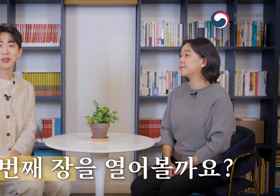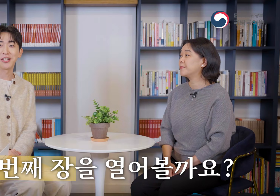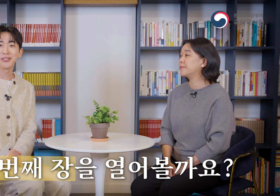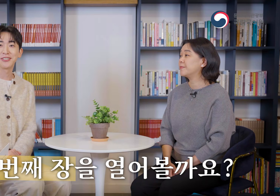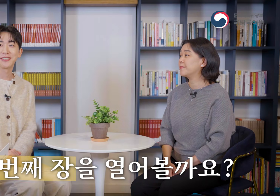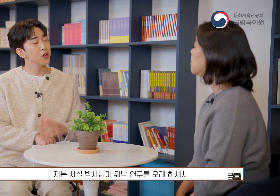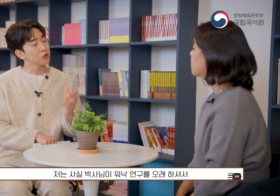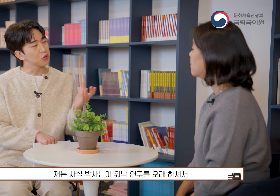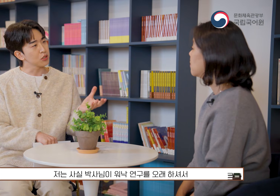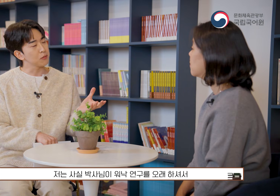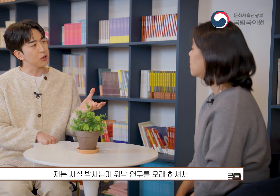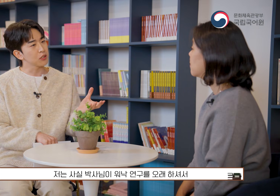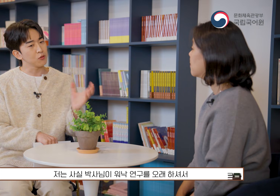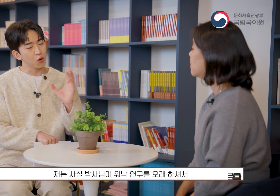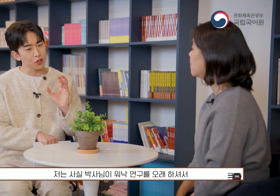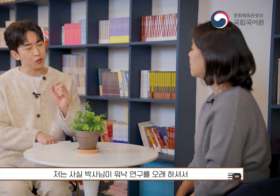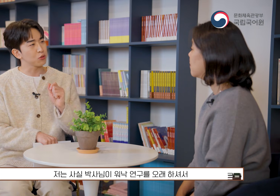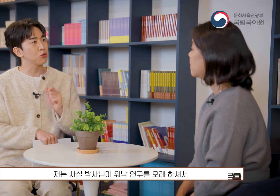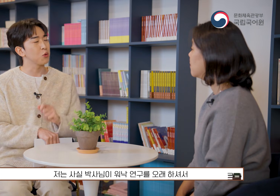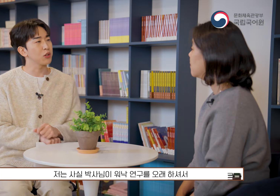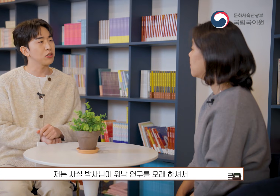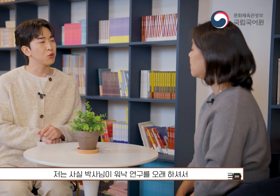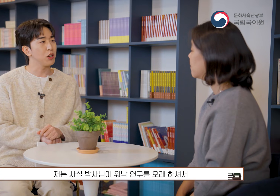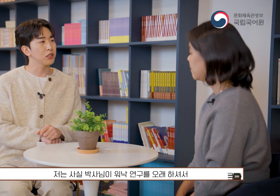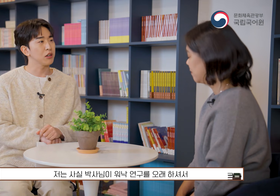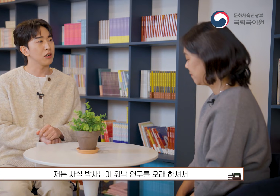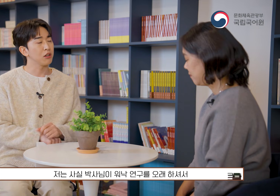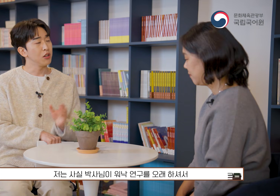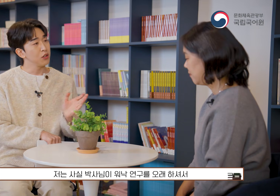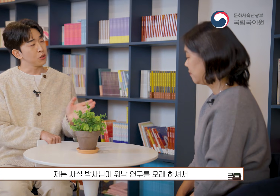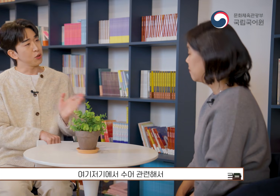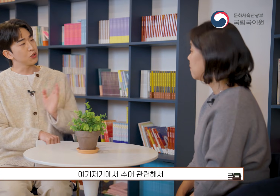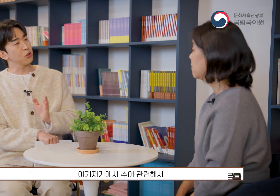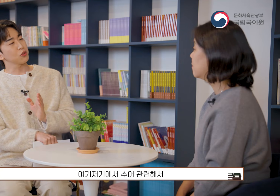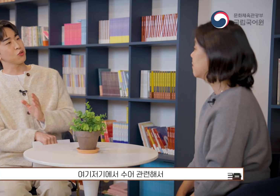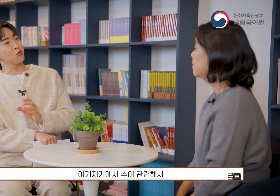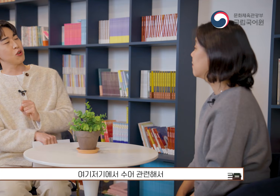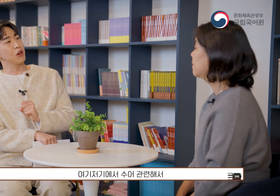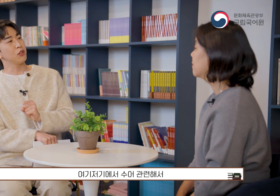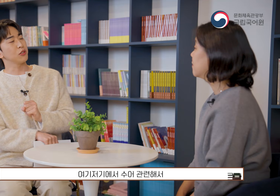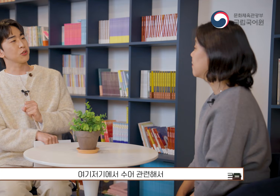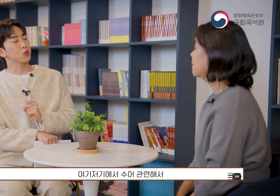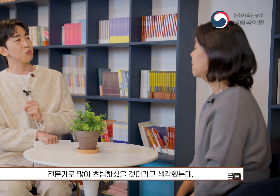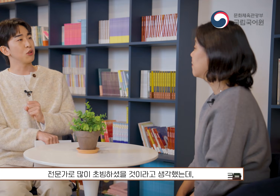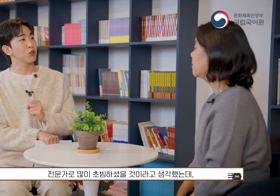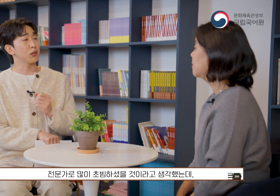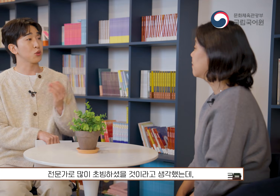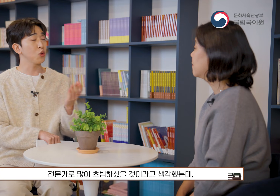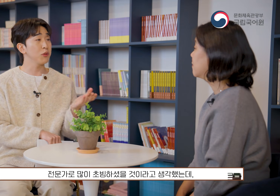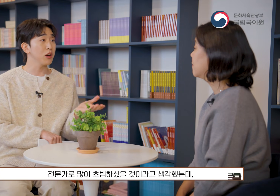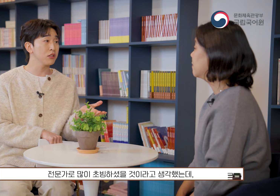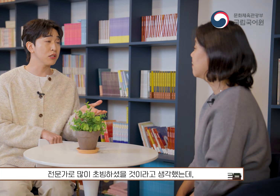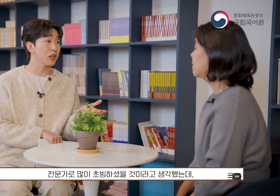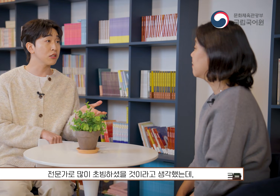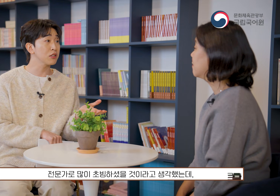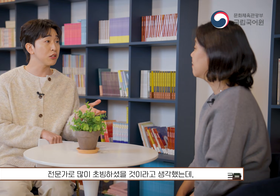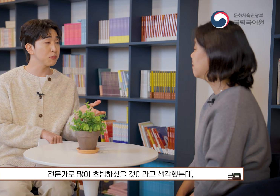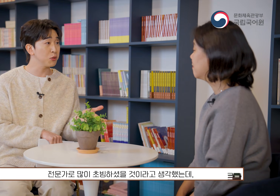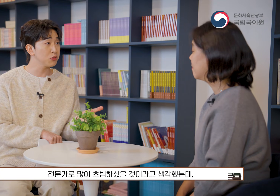열어볼까요? 저는 사실 박사님 워낙 연구도 오래 하셨고 하니까 여기저기서 수어 관련해서 전문가로 많이 초빙하시지 않았을까